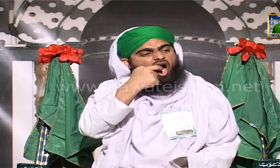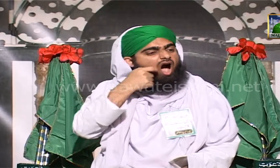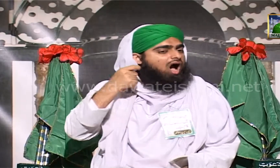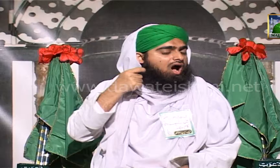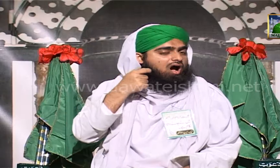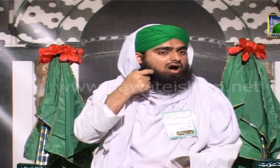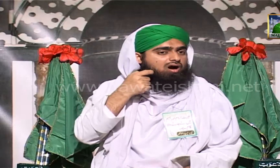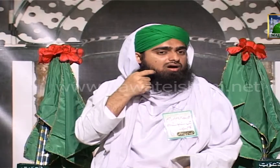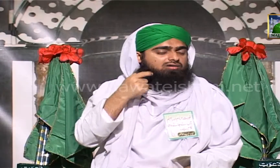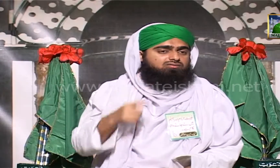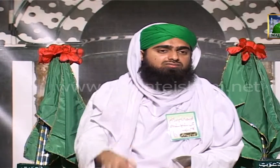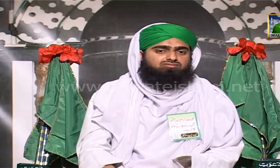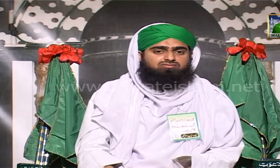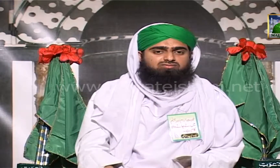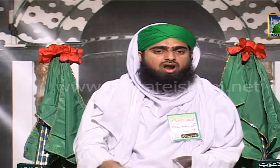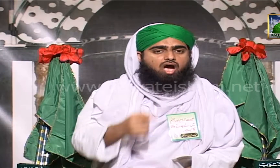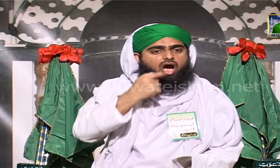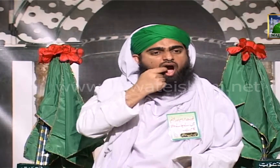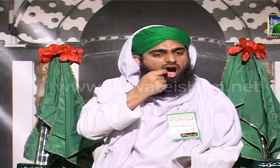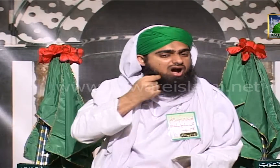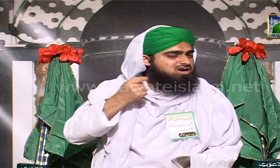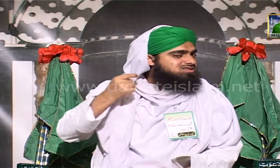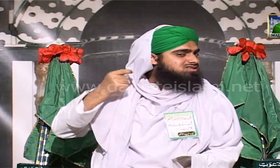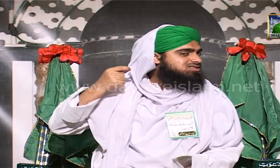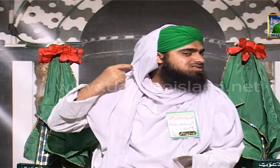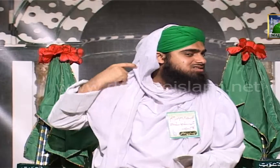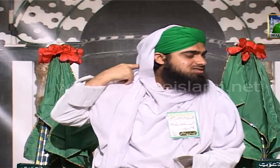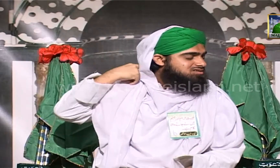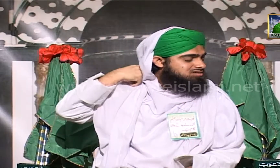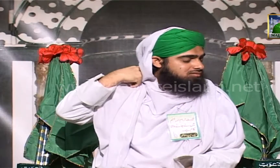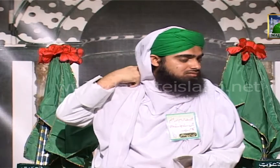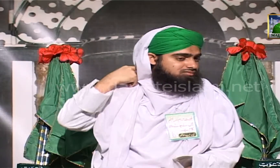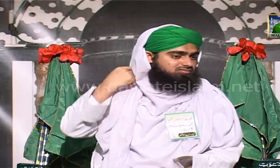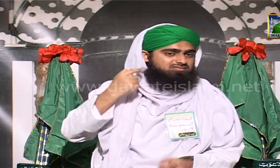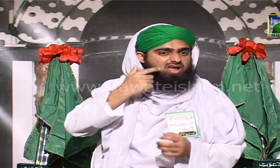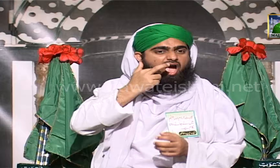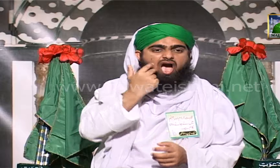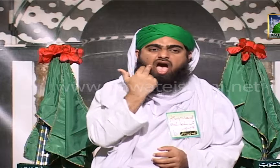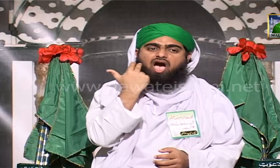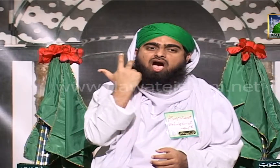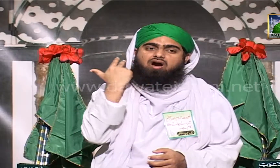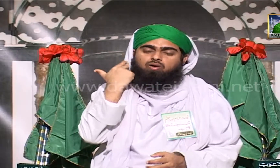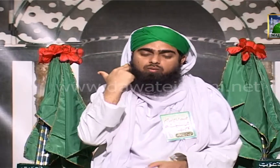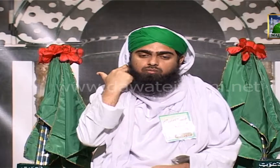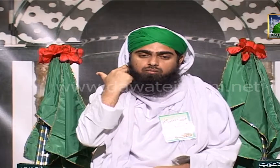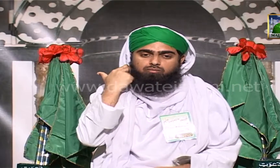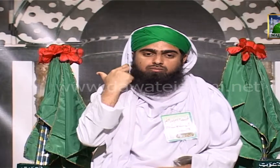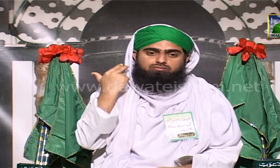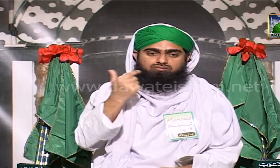یعنی گال پر, اور اس طرح اس کو پکڑ کے اس نے گال پورا چیر دیا اور چیرتا ہوا گدی تک لے گیا, گردن